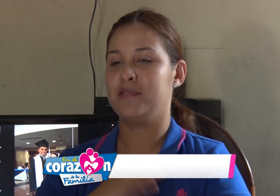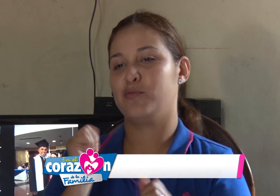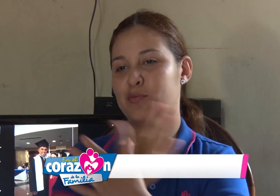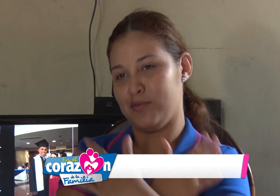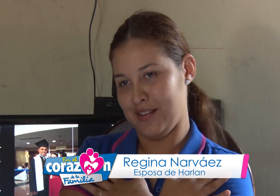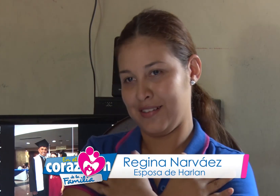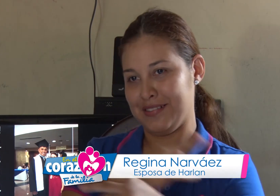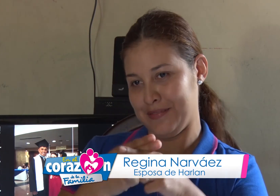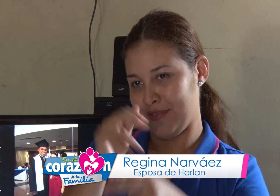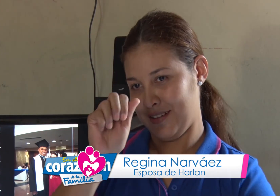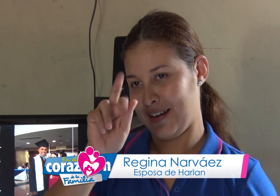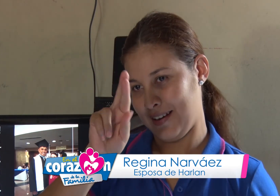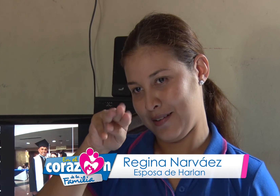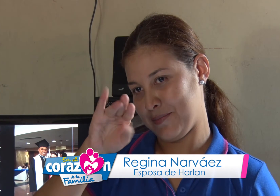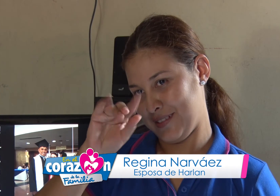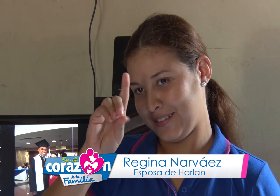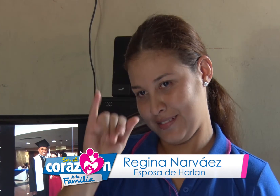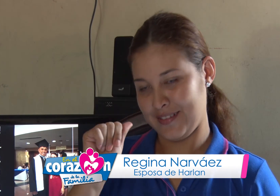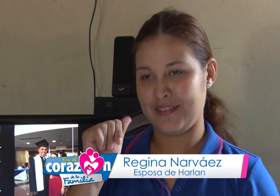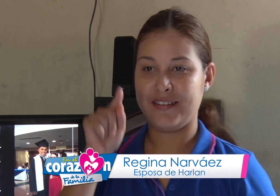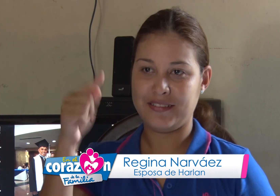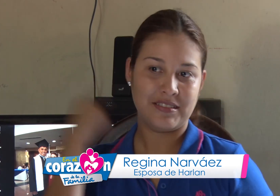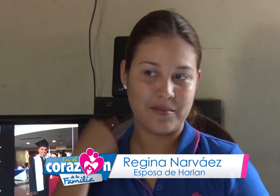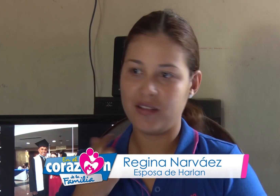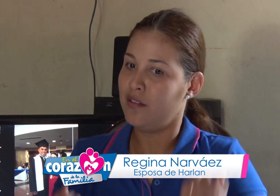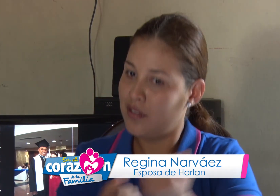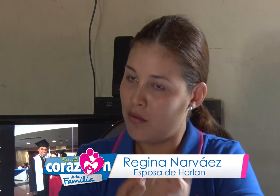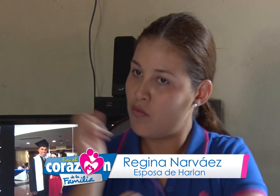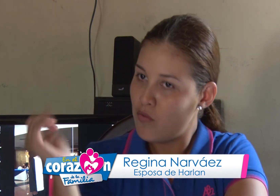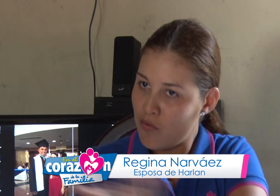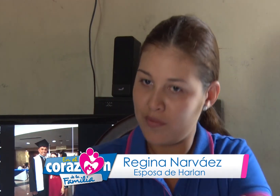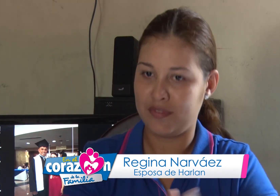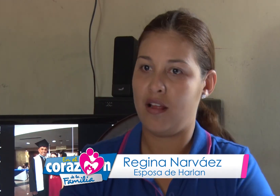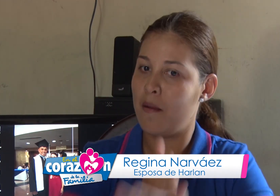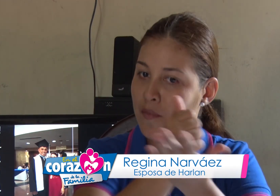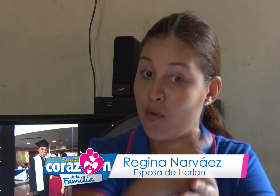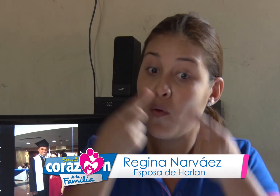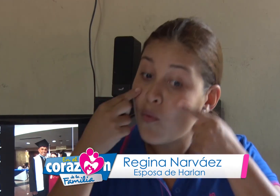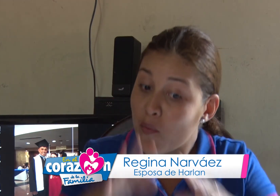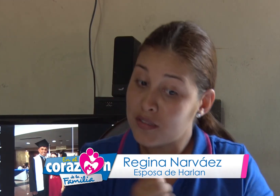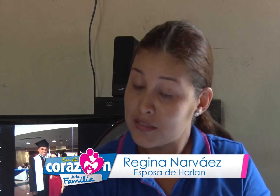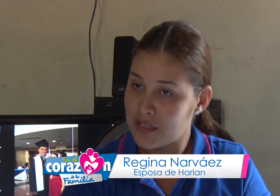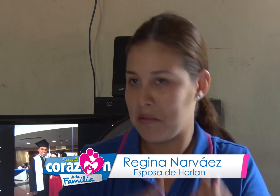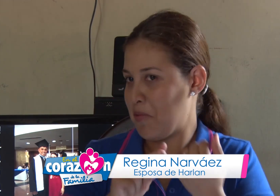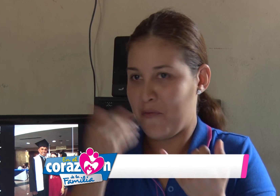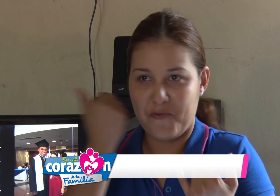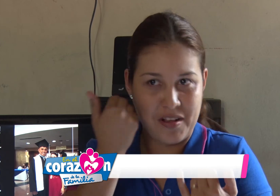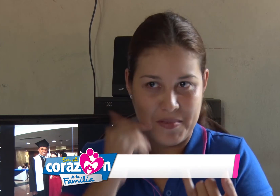Lo más importante, dice, está el amor, la confianza, el apoyo mutuo que se brindan en toda